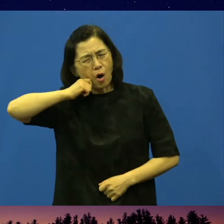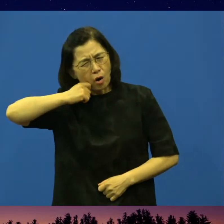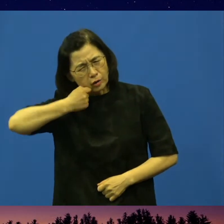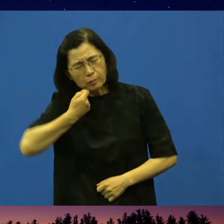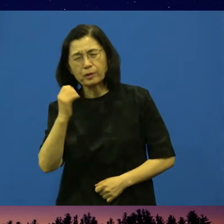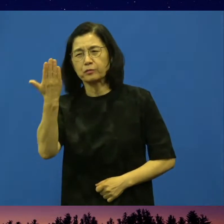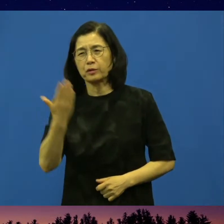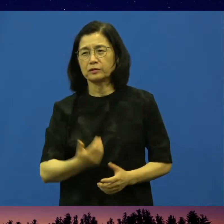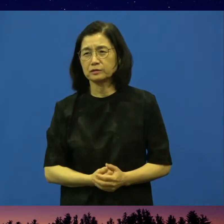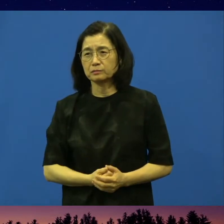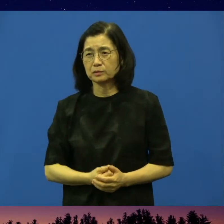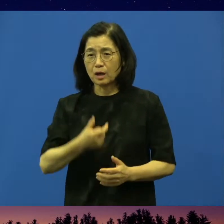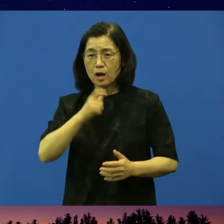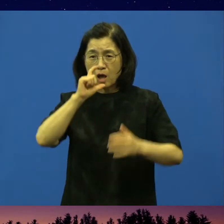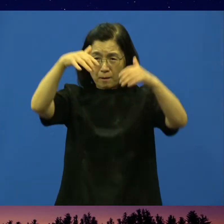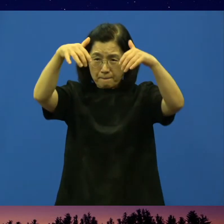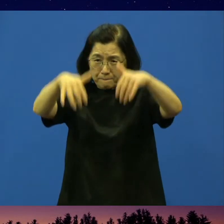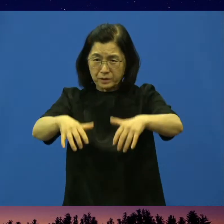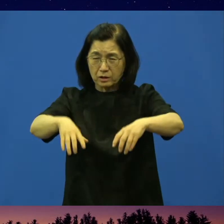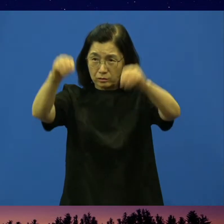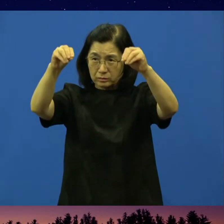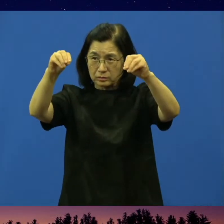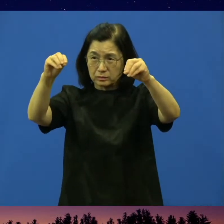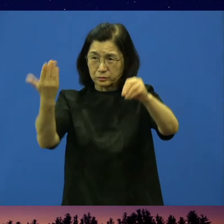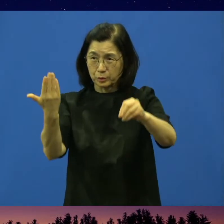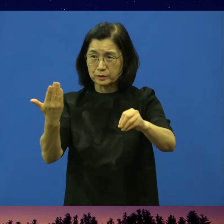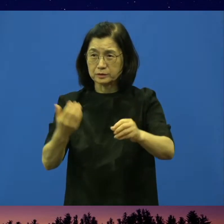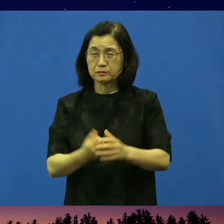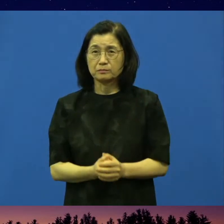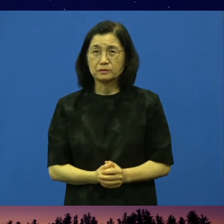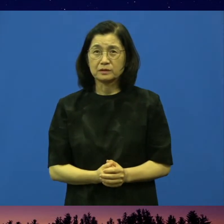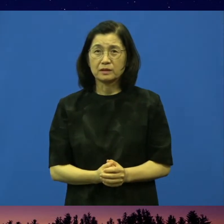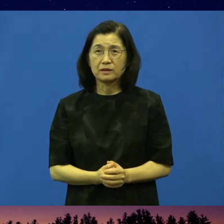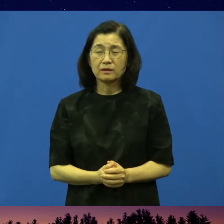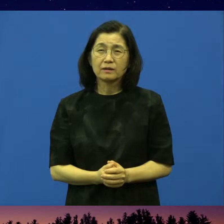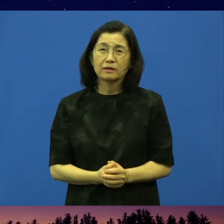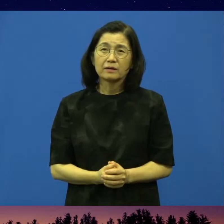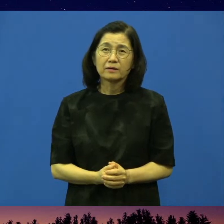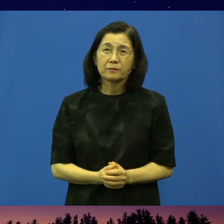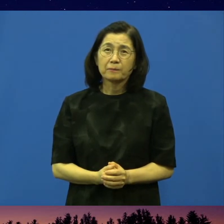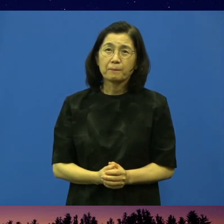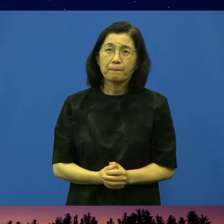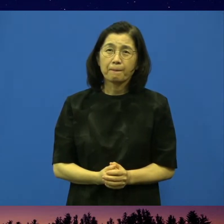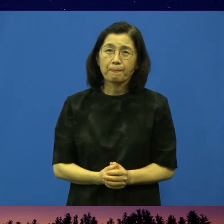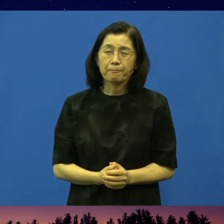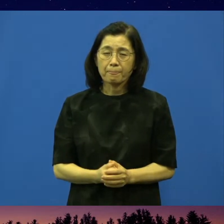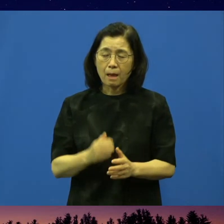재현돼요. 기근이 일어난 거예요. 하나님의 인도를 받으면 만사 형통해야 되잖아요. 근데 더 어려워져요.